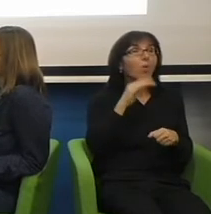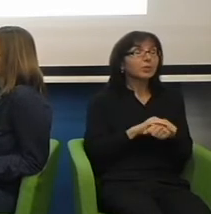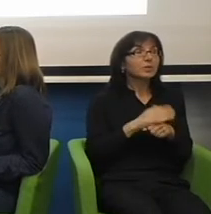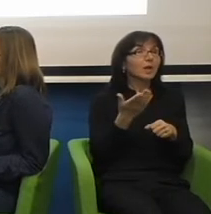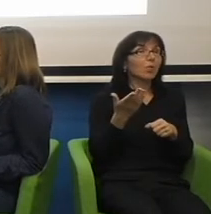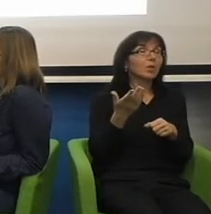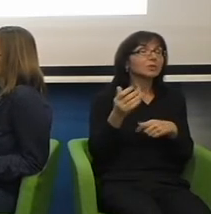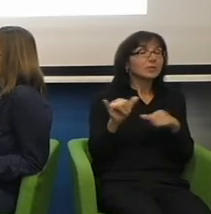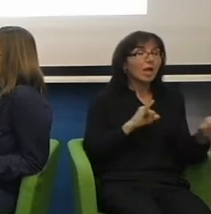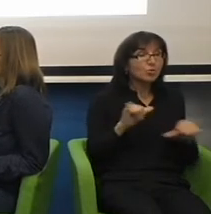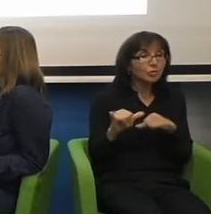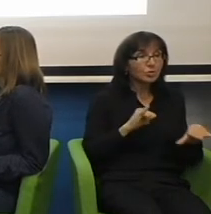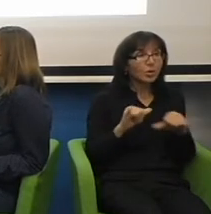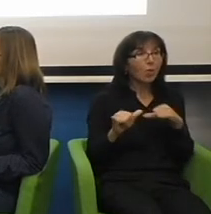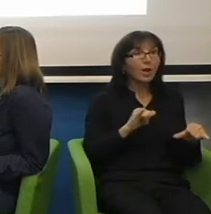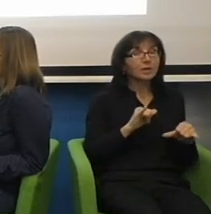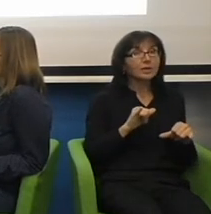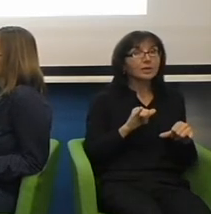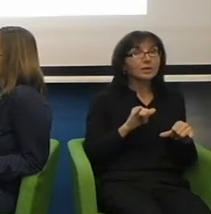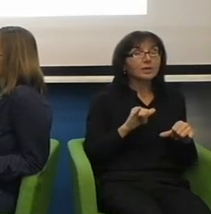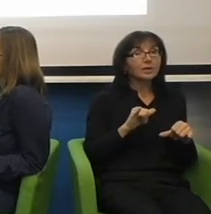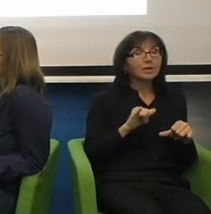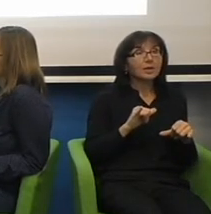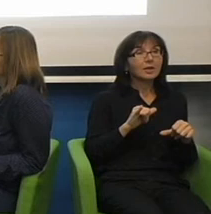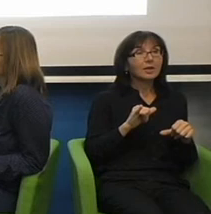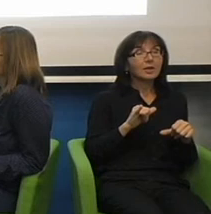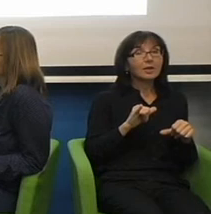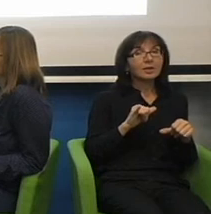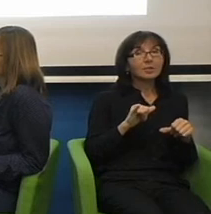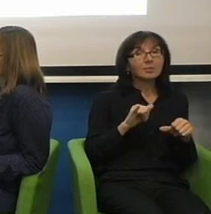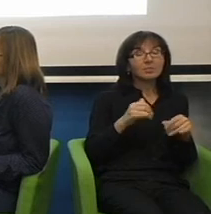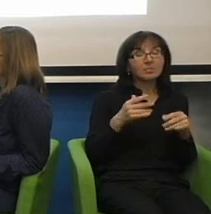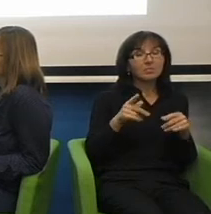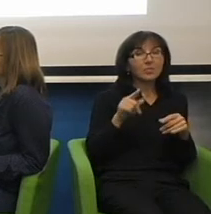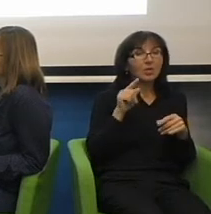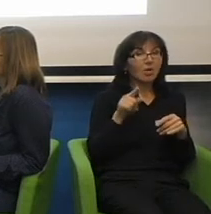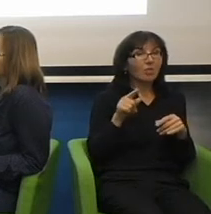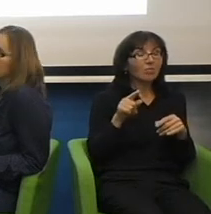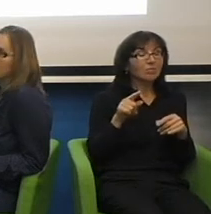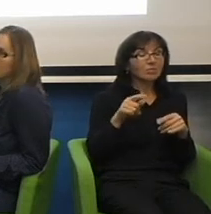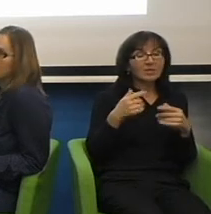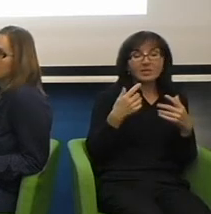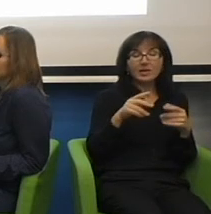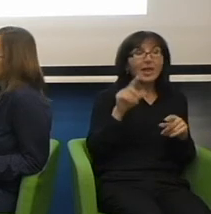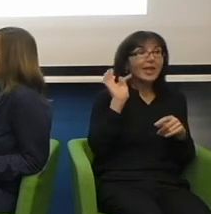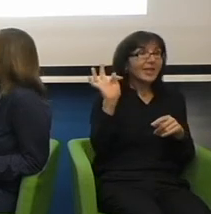zarządziła wręcz i zażądała od Janusza, że nigdy nie będzie, czyli swojego syna, szukał